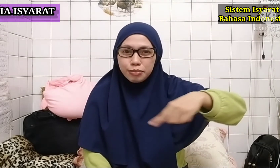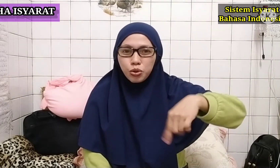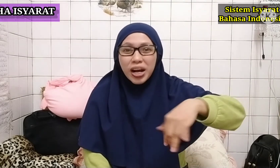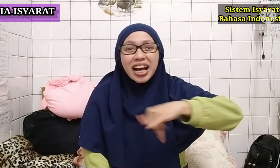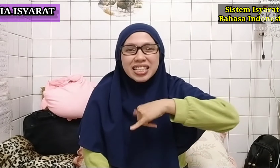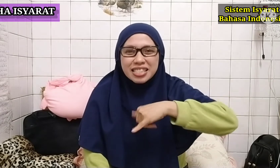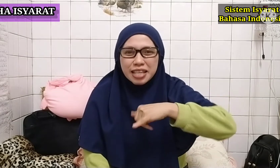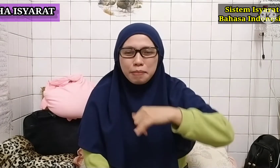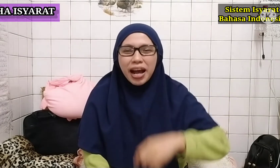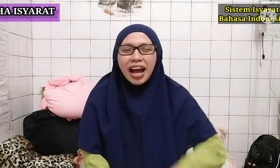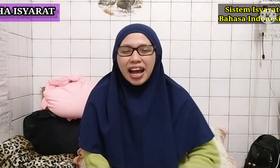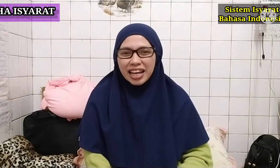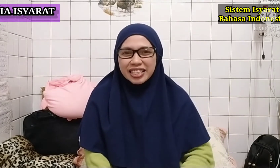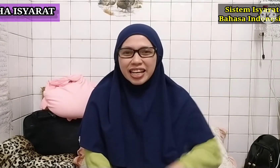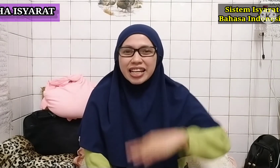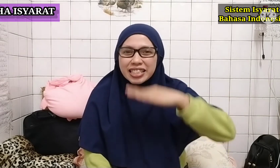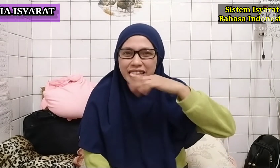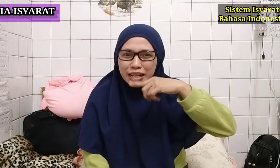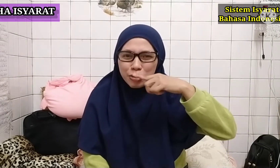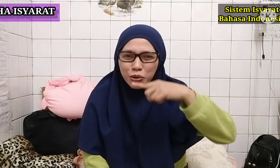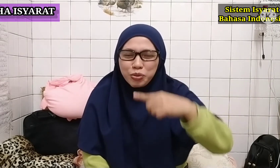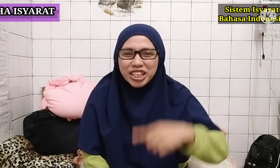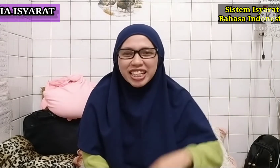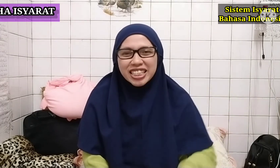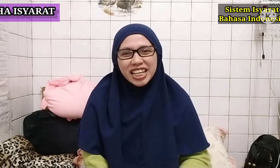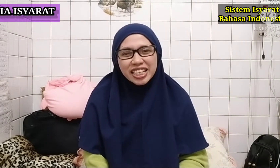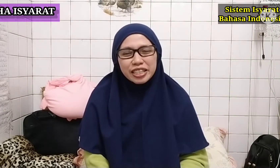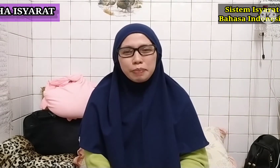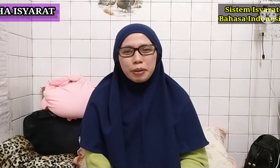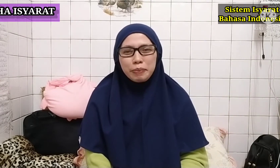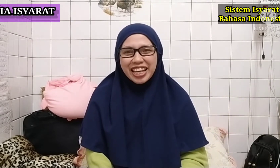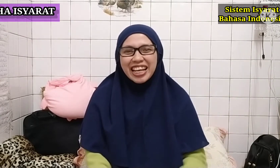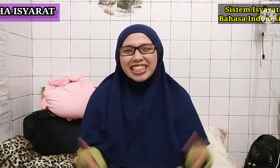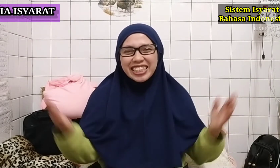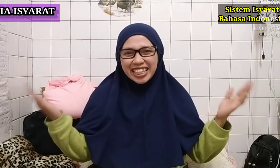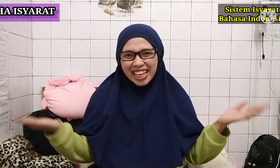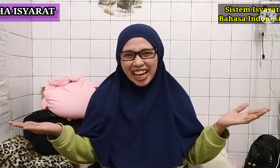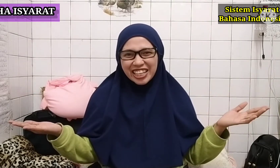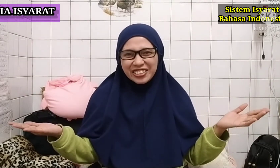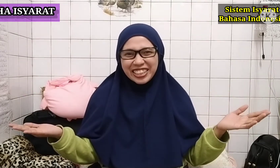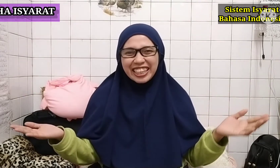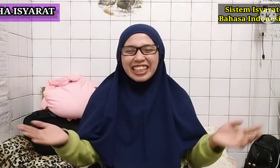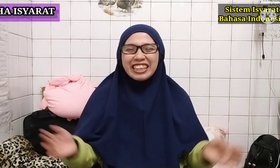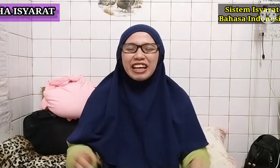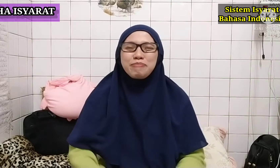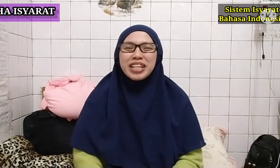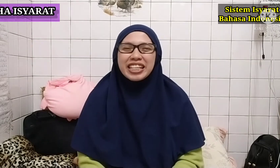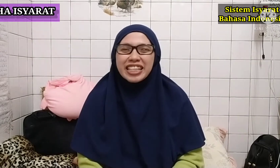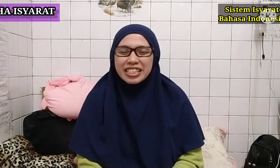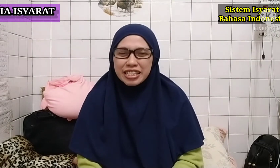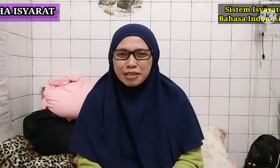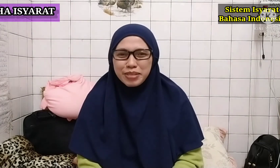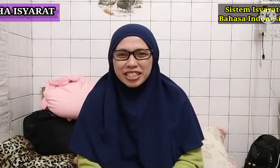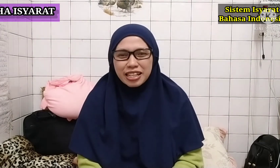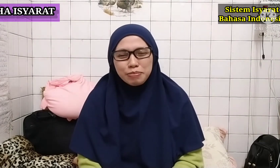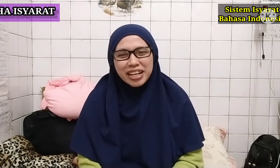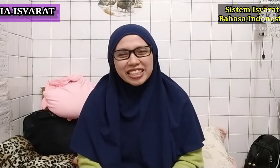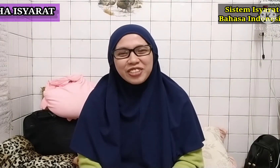semua sama, hanya cara berkomunikasinya aja yang berbeda. Jadi ayo deh kita belajar sistem isyarat bahasa